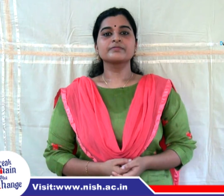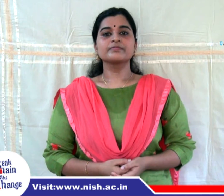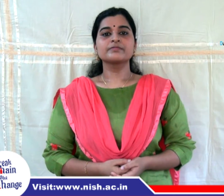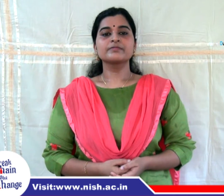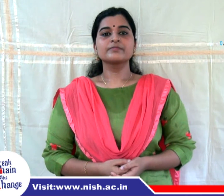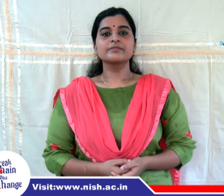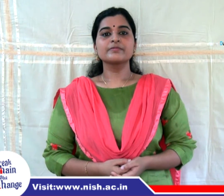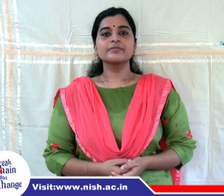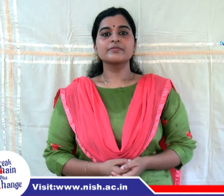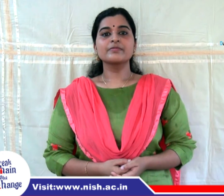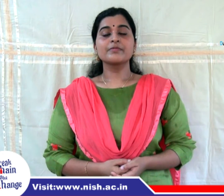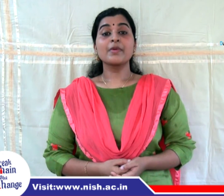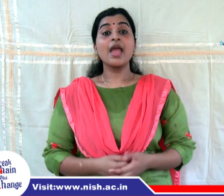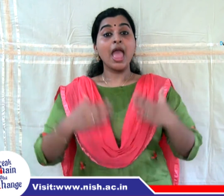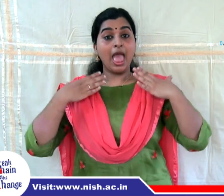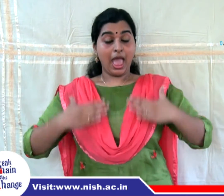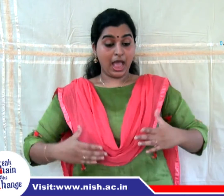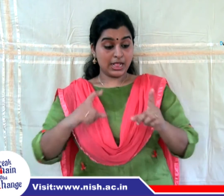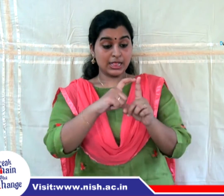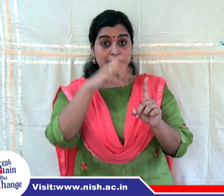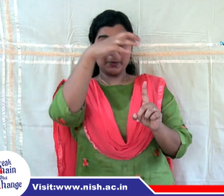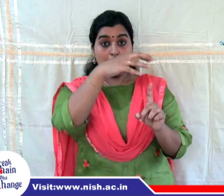അവരുടെ നിർദ്ദേശം അനുസരിച്ച് മാത്രം തുടർ നടപടികൾ സ്വീകരിക്കുക.